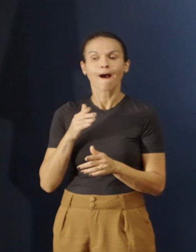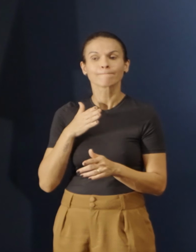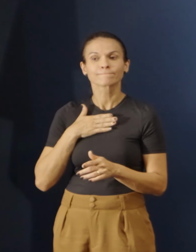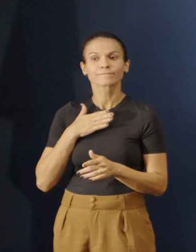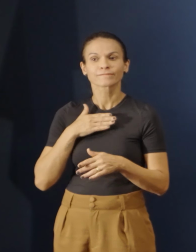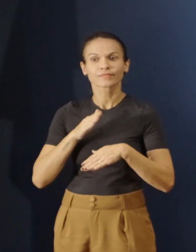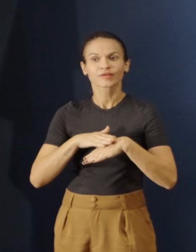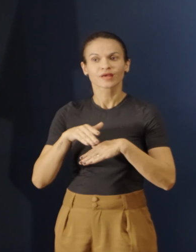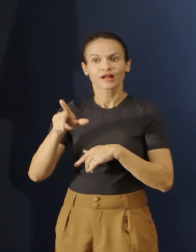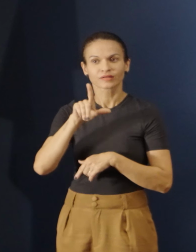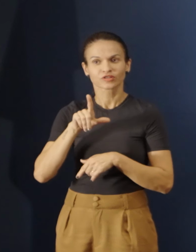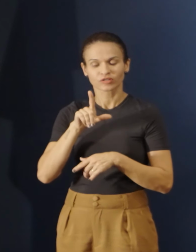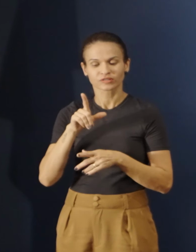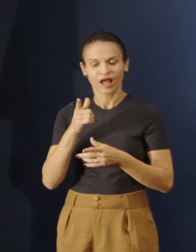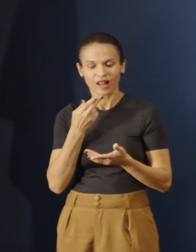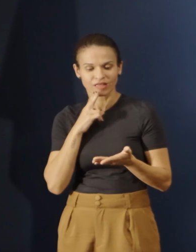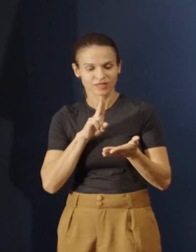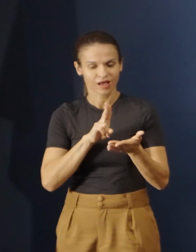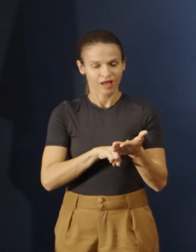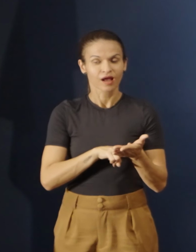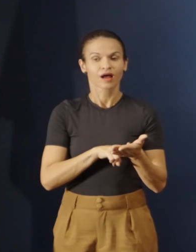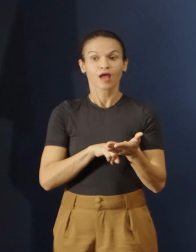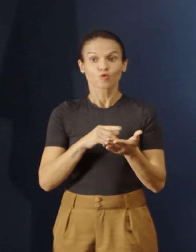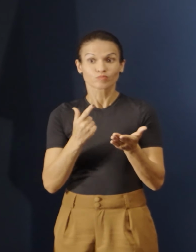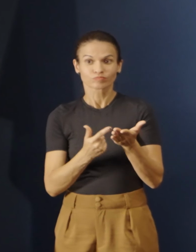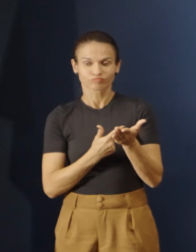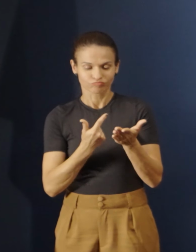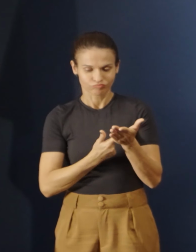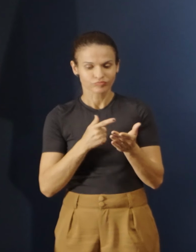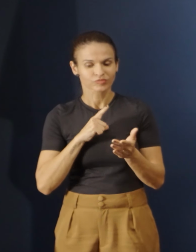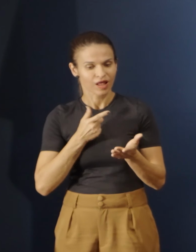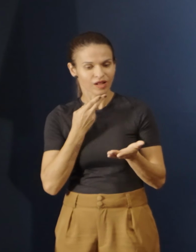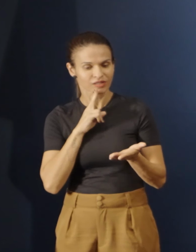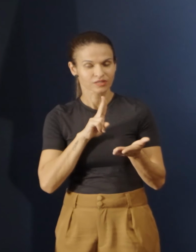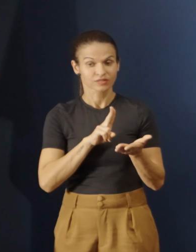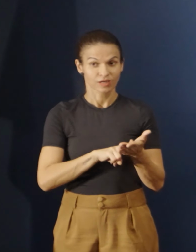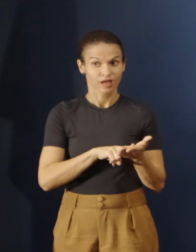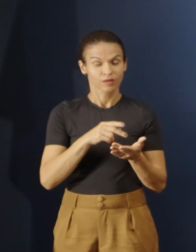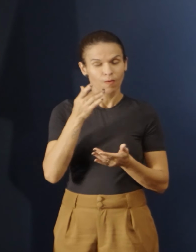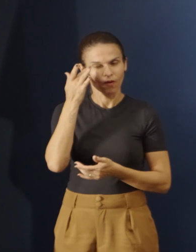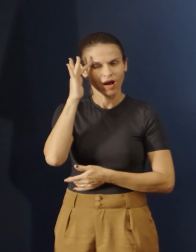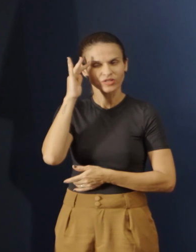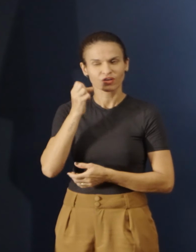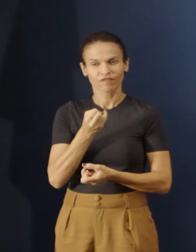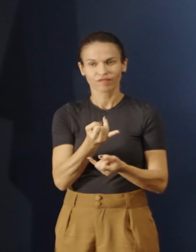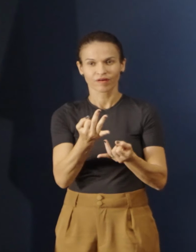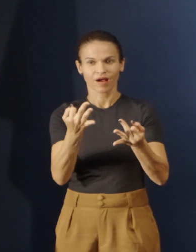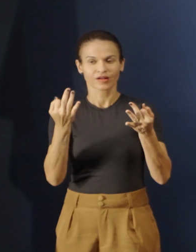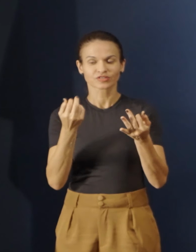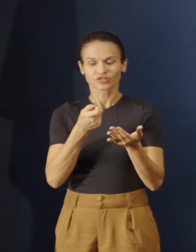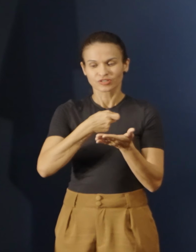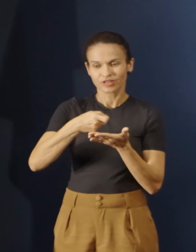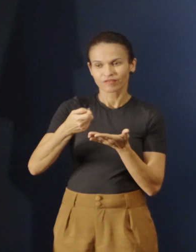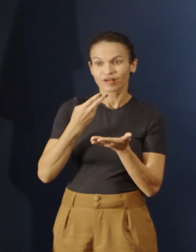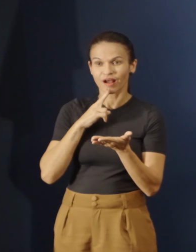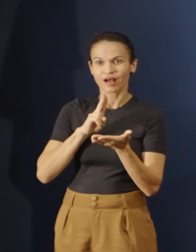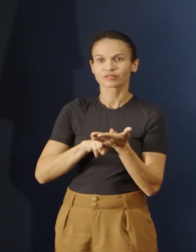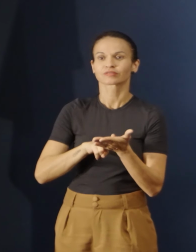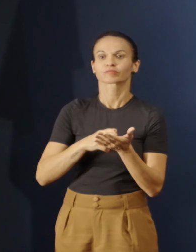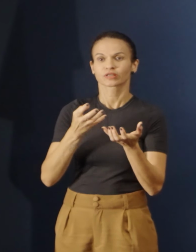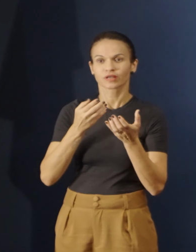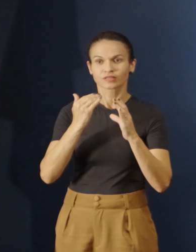literatura que vai nessas cartas. É a minha obra que vai nessas cartas. Então, eu acho que vários deles, inclusive, escreviam cartas para serem